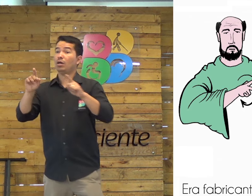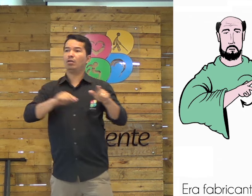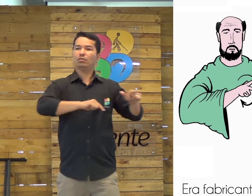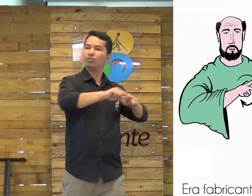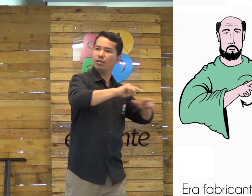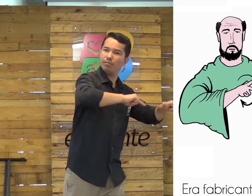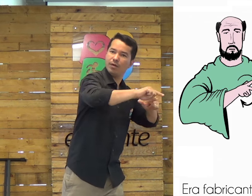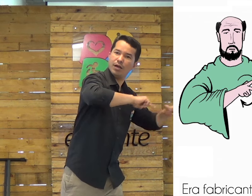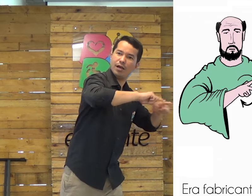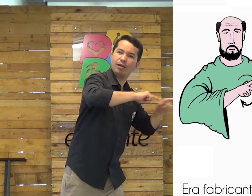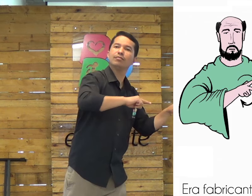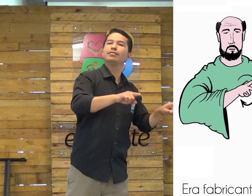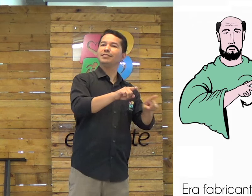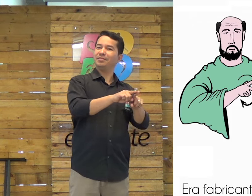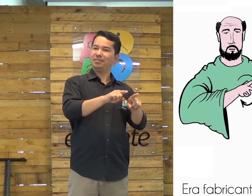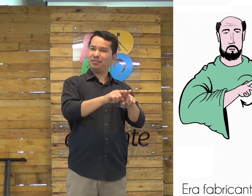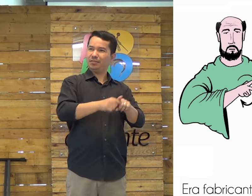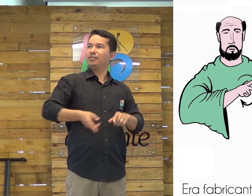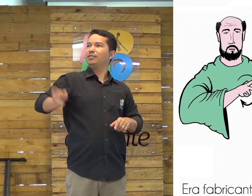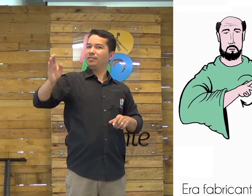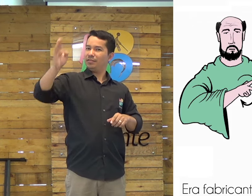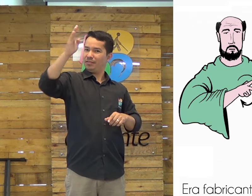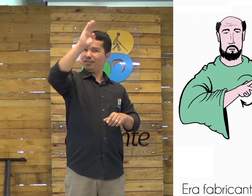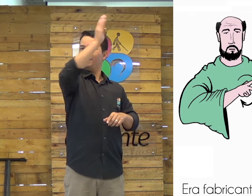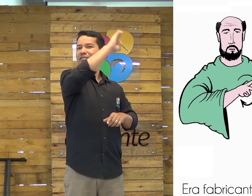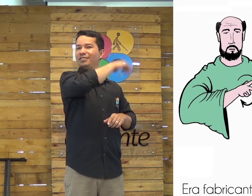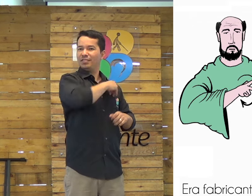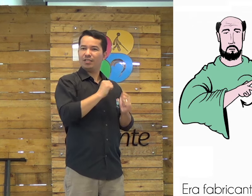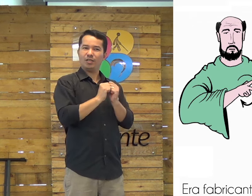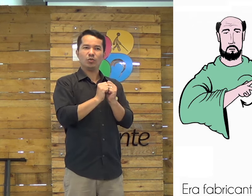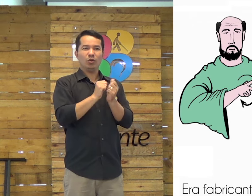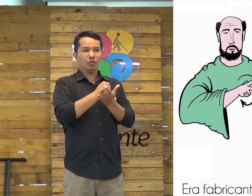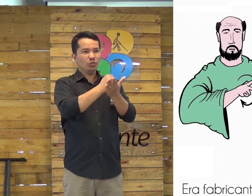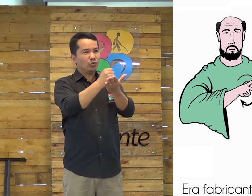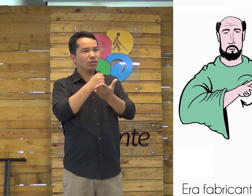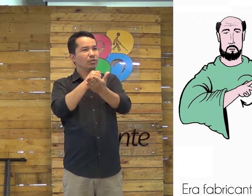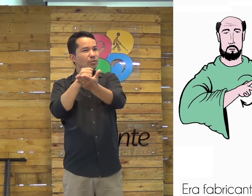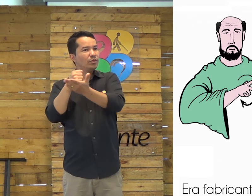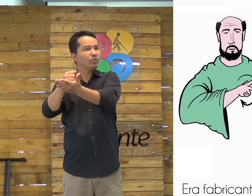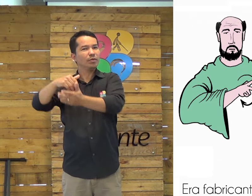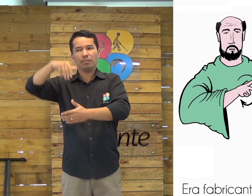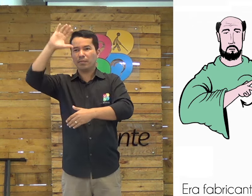que recebiam. Mas ele também tinha trabalho, né?